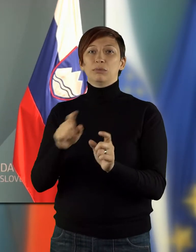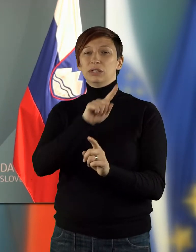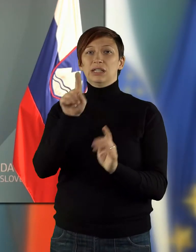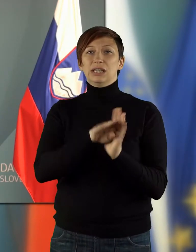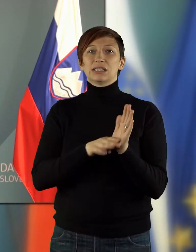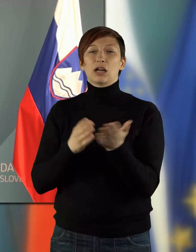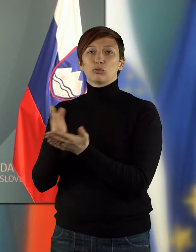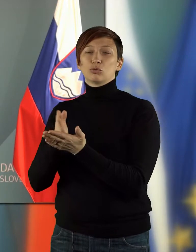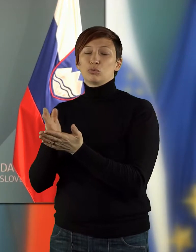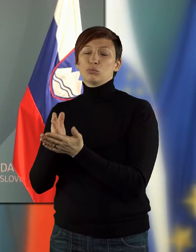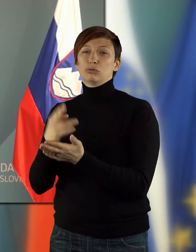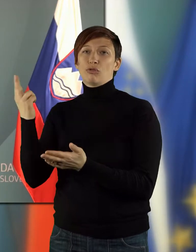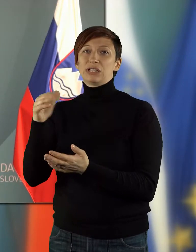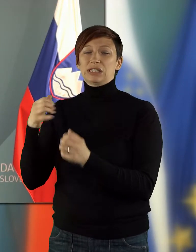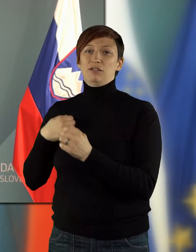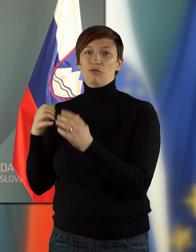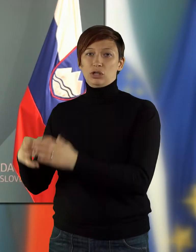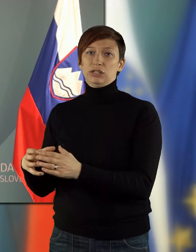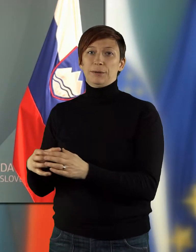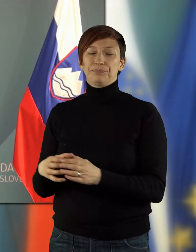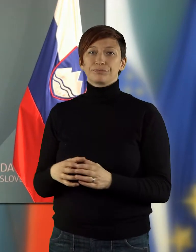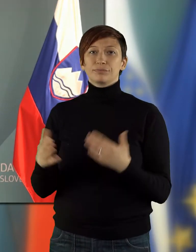obrambi in zakon službi slovenski vojski.